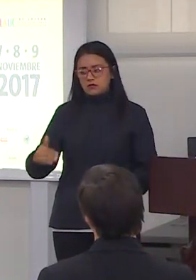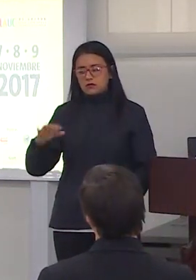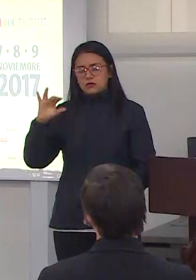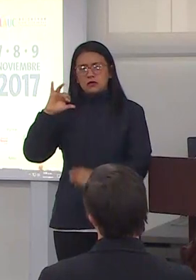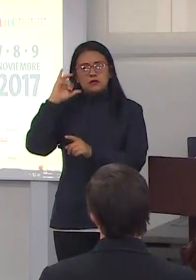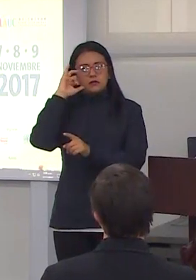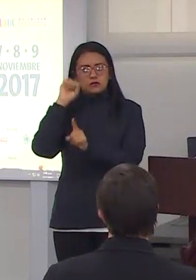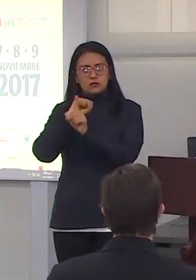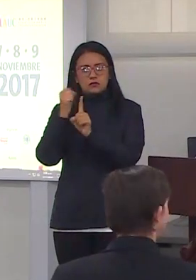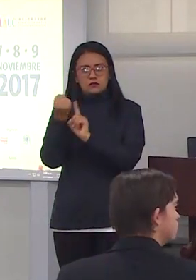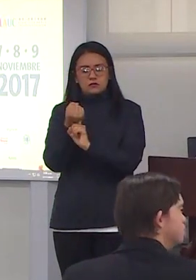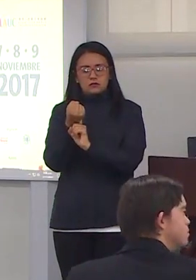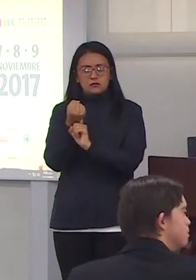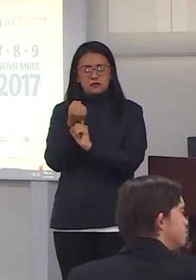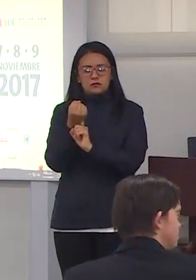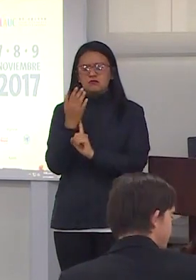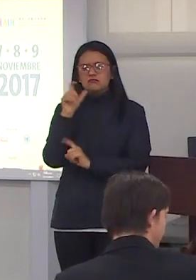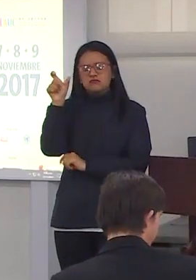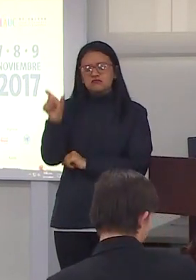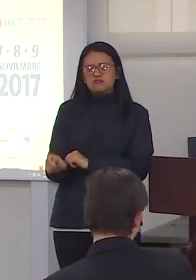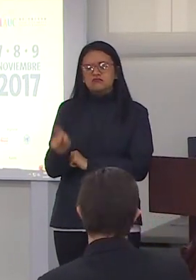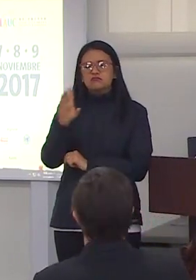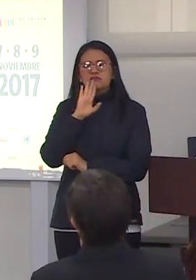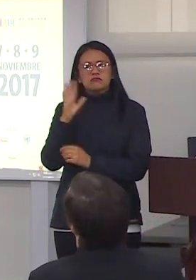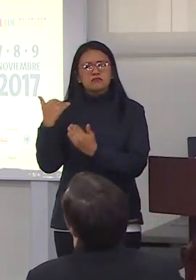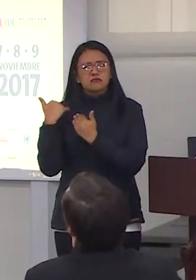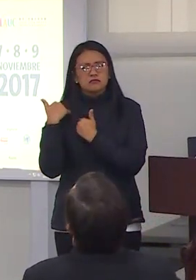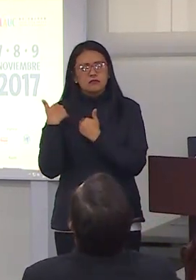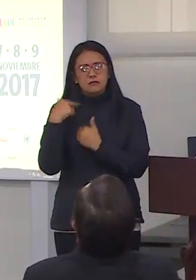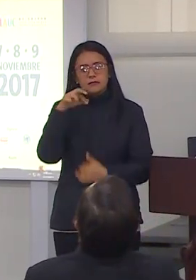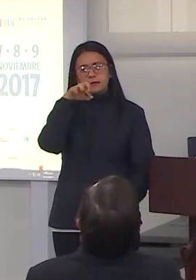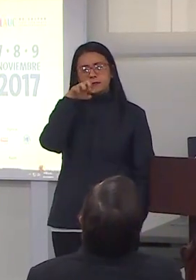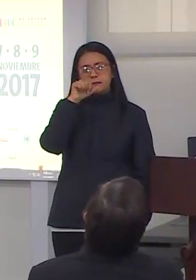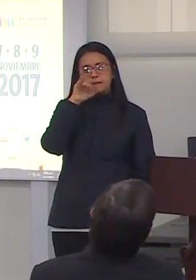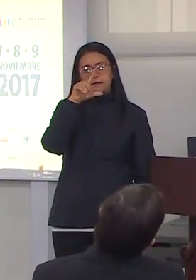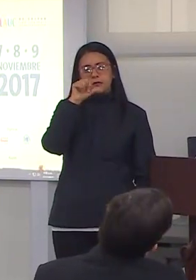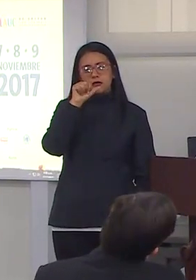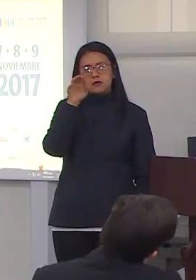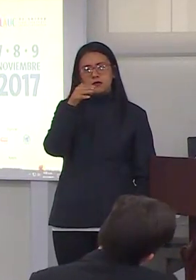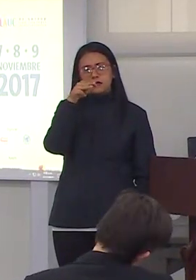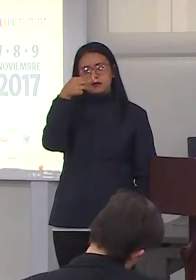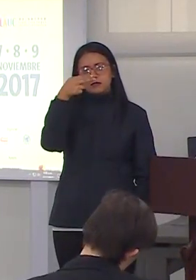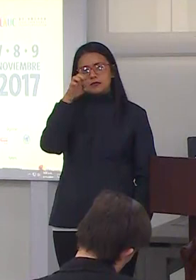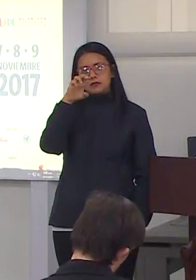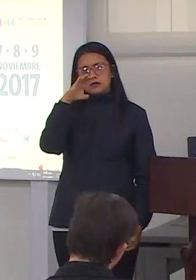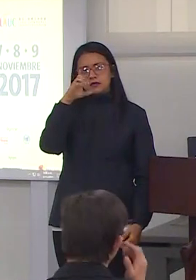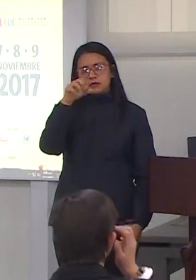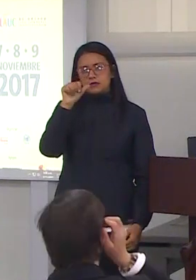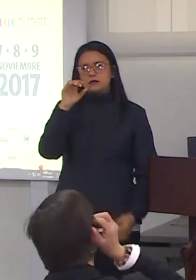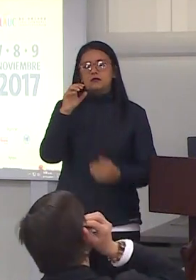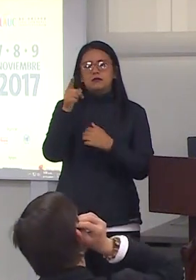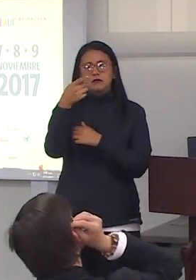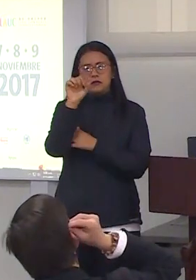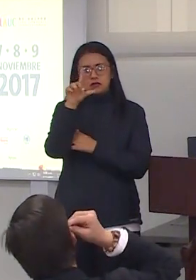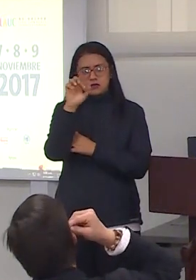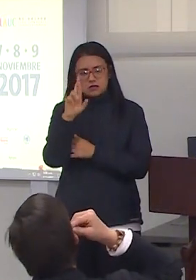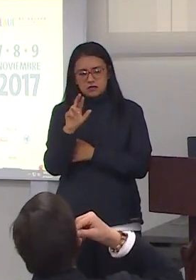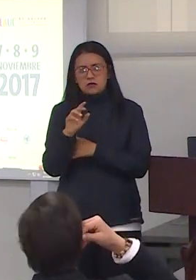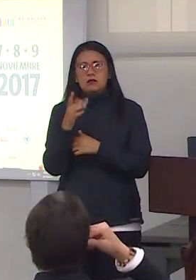psicosocial. Esta ponencia está a cargo de Paola Maecha Galán, psicóloga,